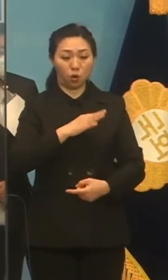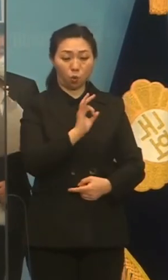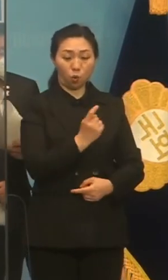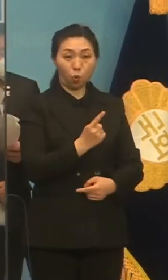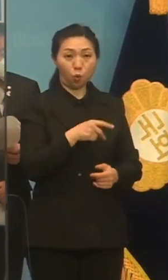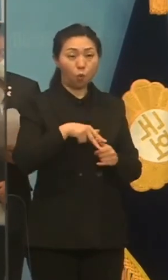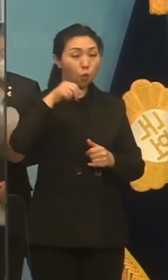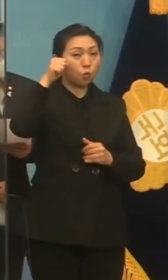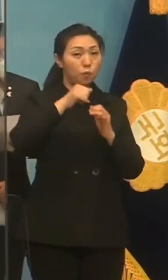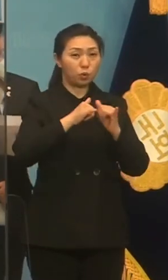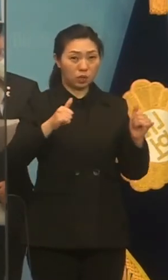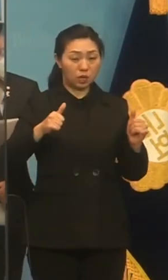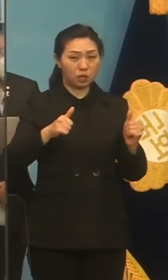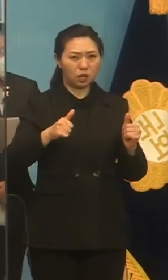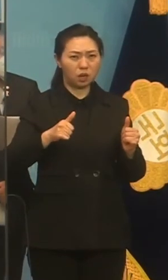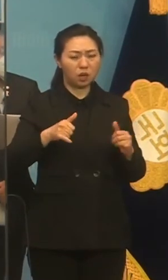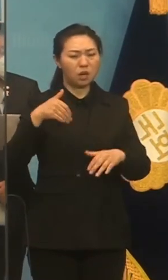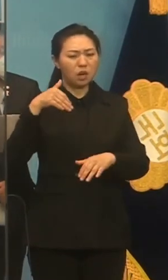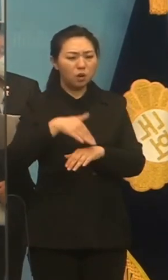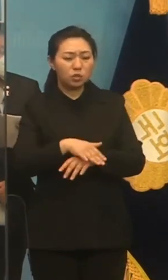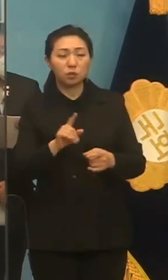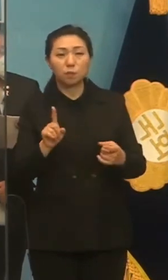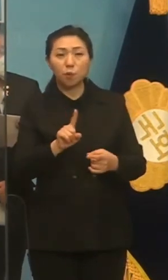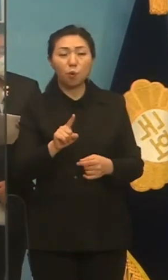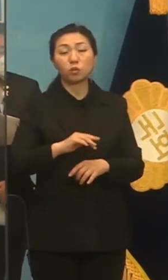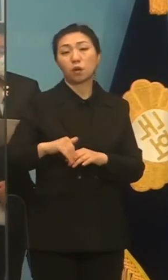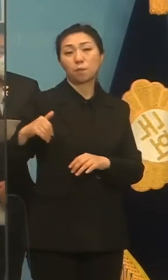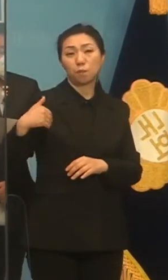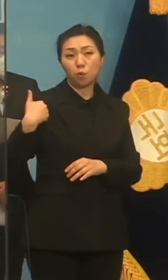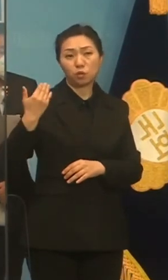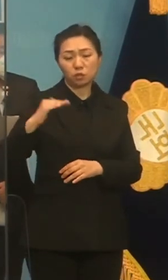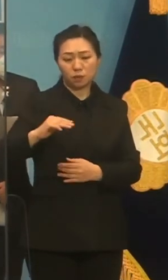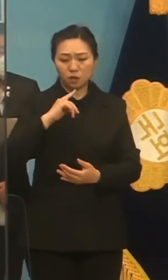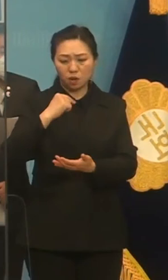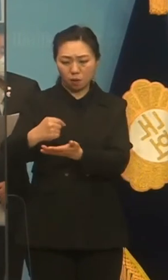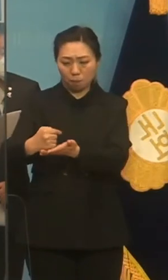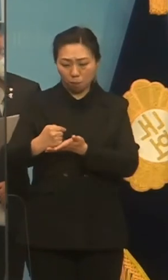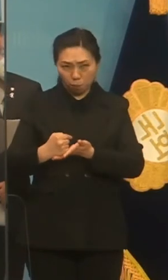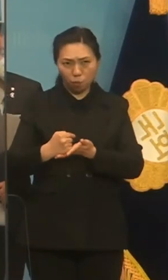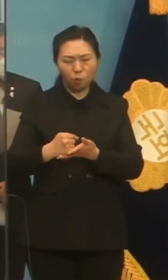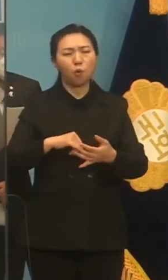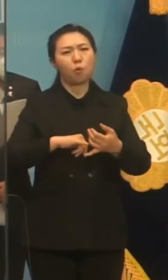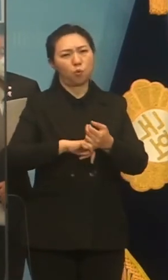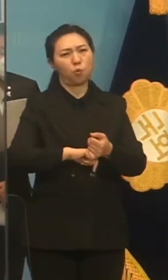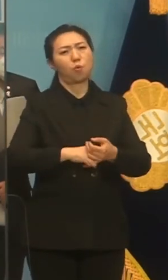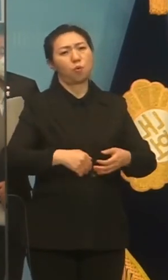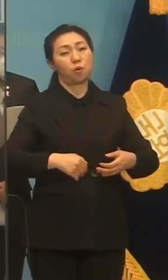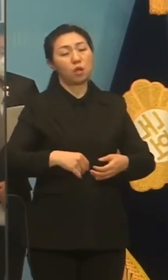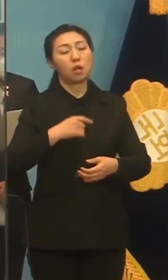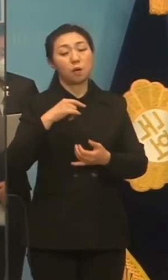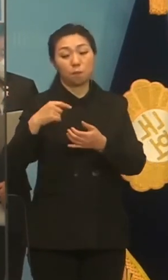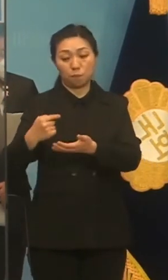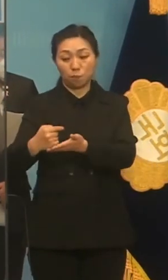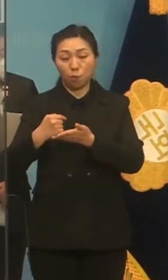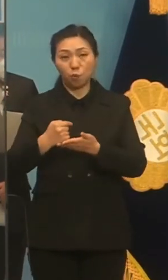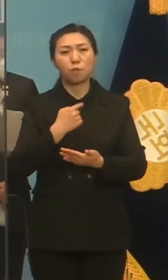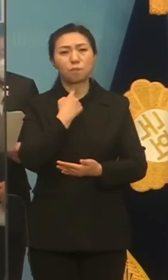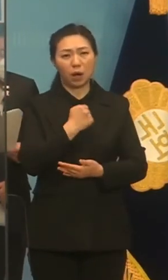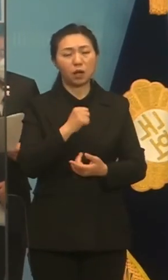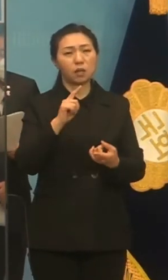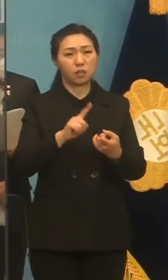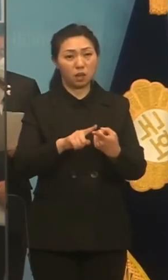왔던 의병 심으로 는 보호 해당 봐야 향 시계 또한